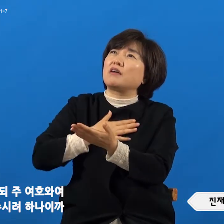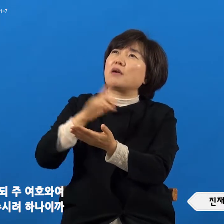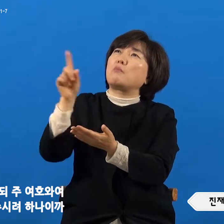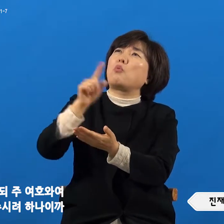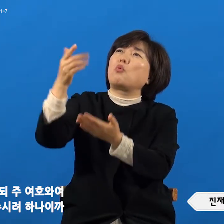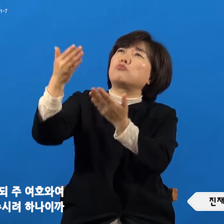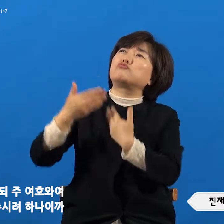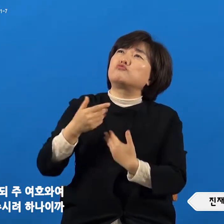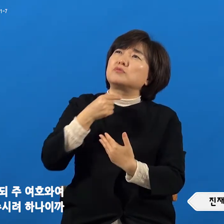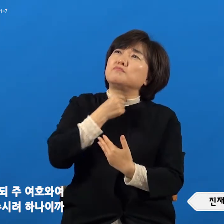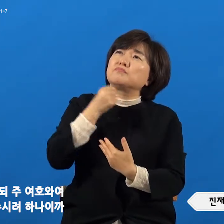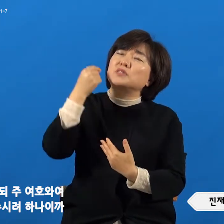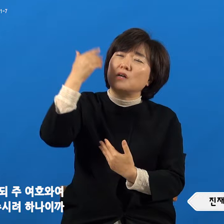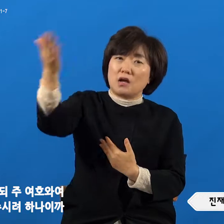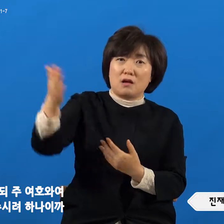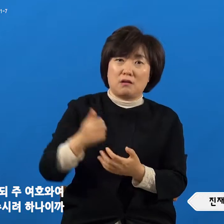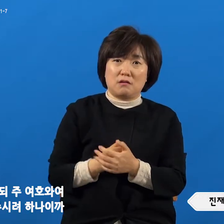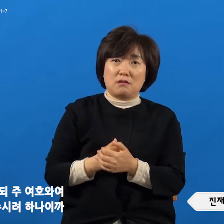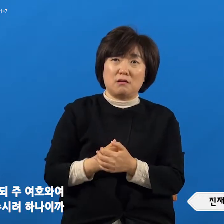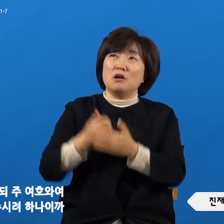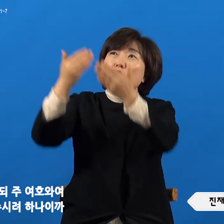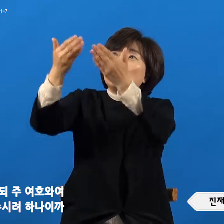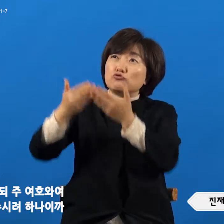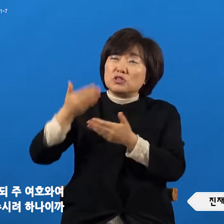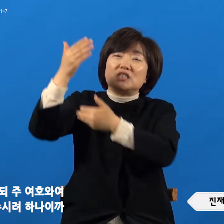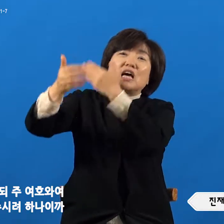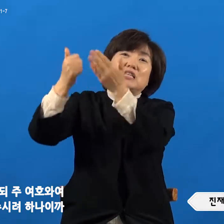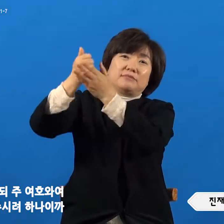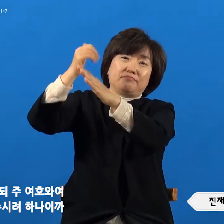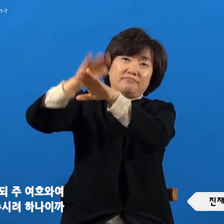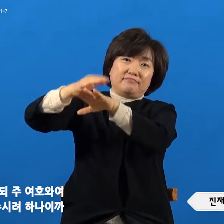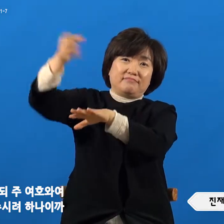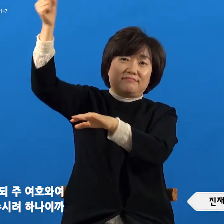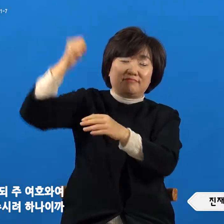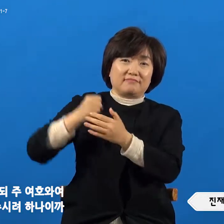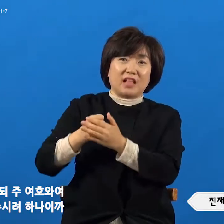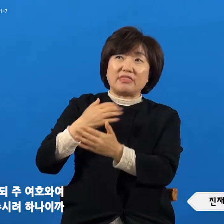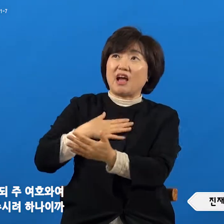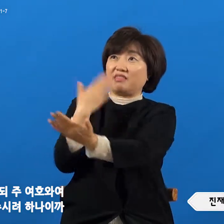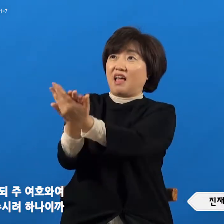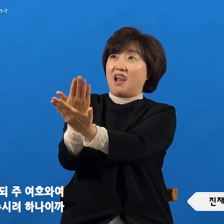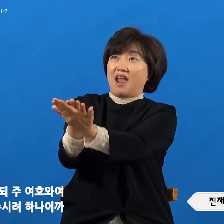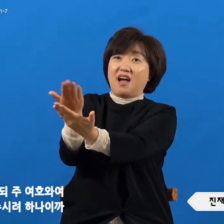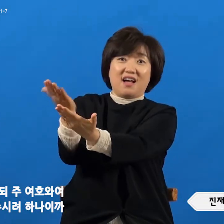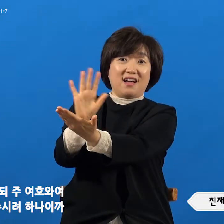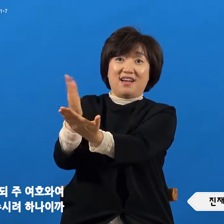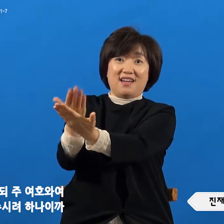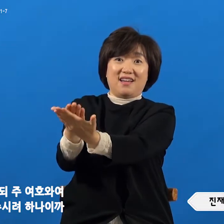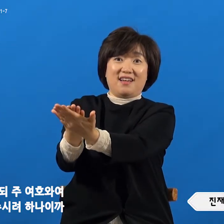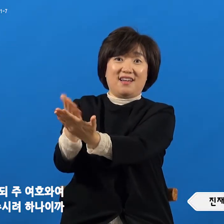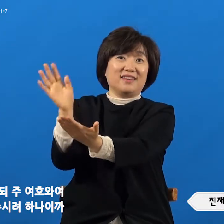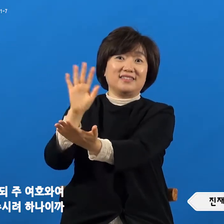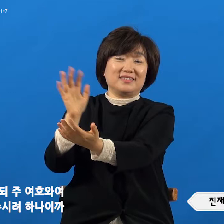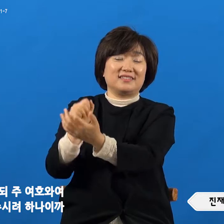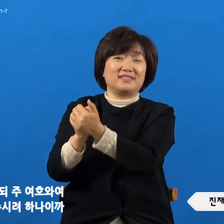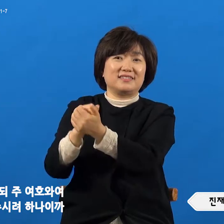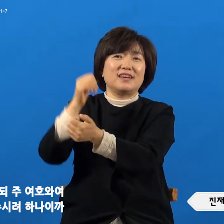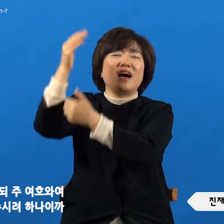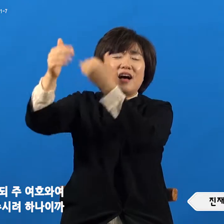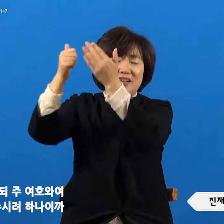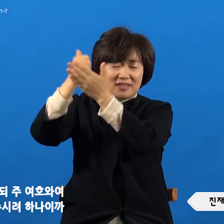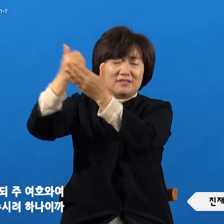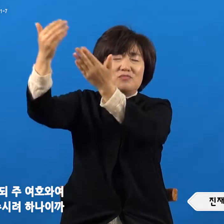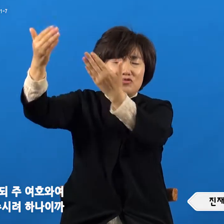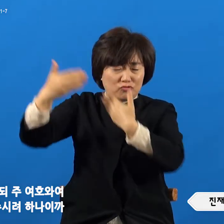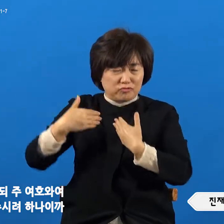주시려 하나이까? 주시는 이가 하나님이십니다. 내가 달라고 하는 것이 아닙니다. 주시는 이가